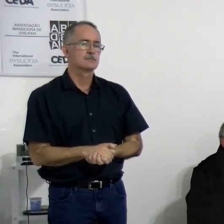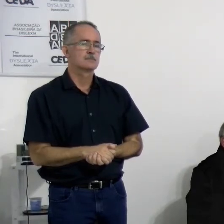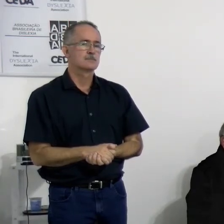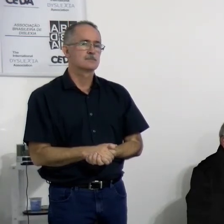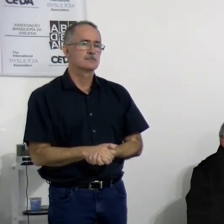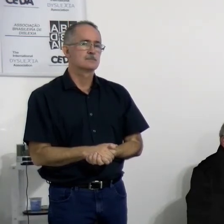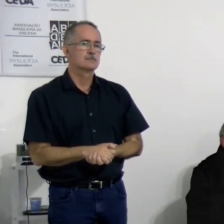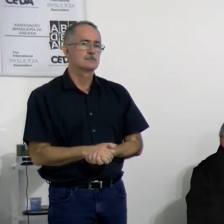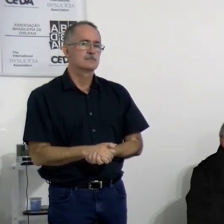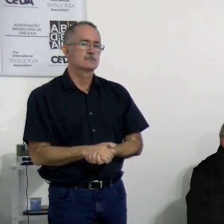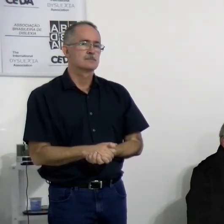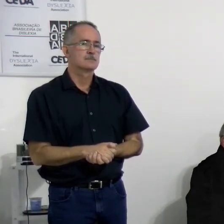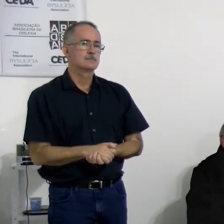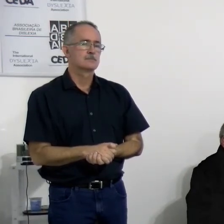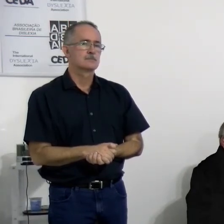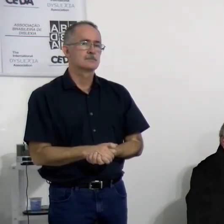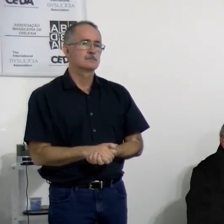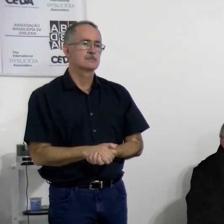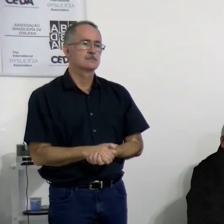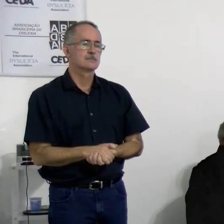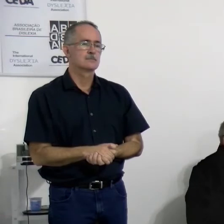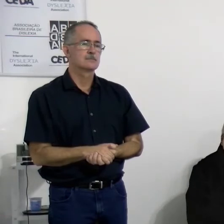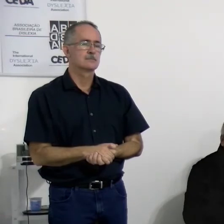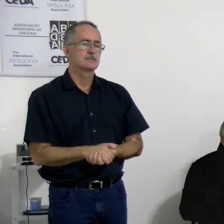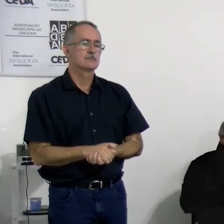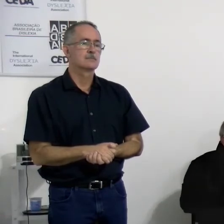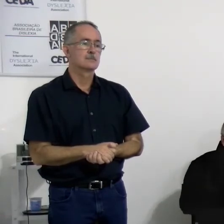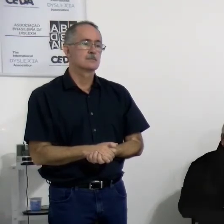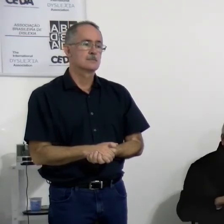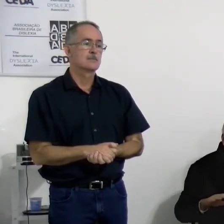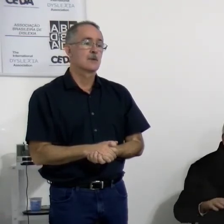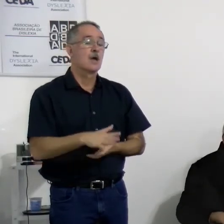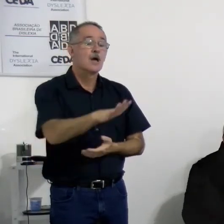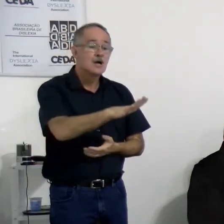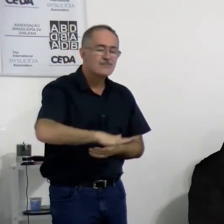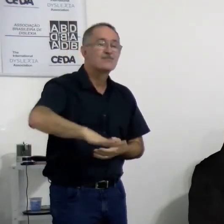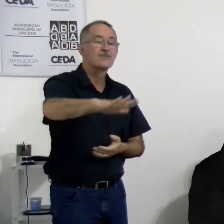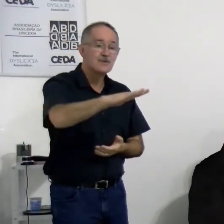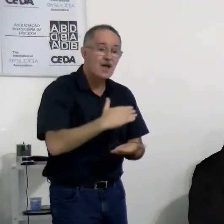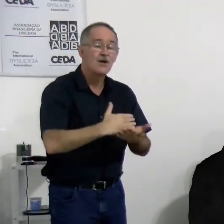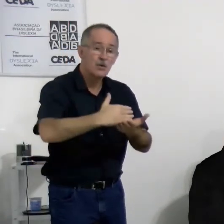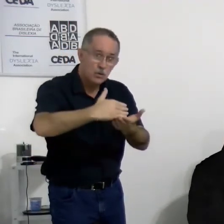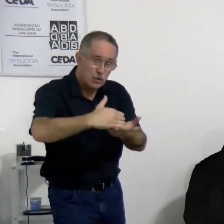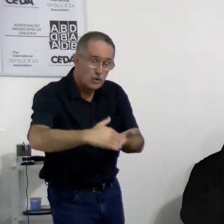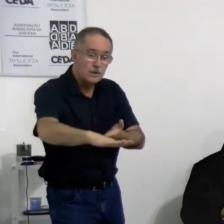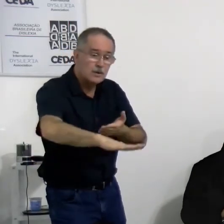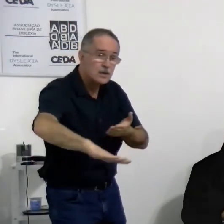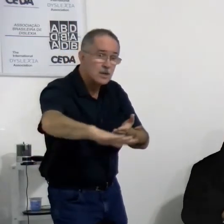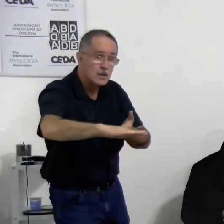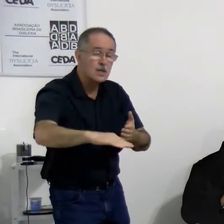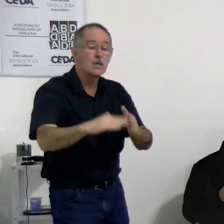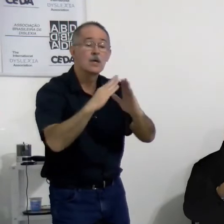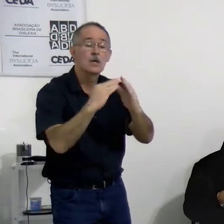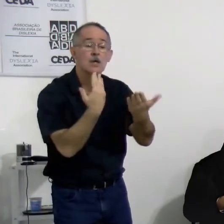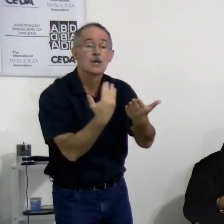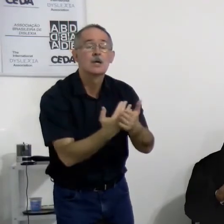technology to create more effective testing, as pra, you noted. Para crianças em fase escolar, é extremamente